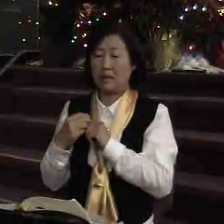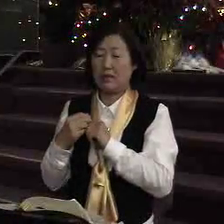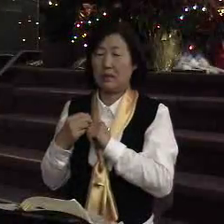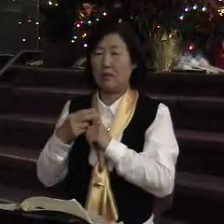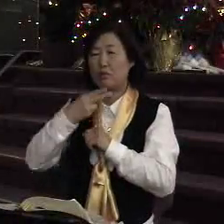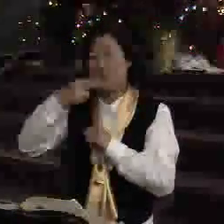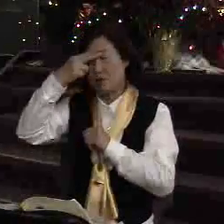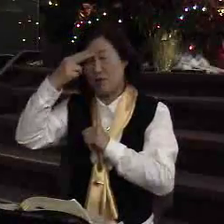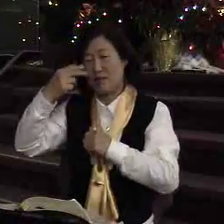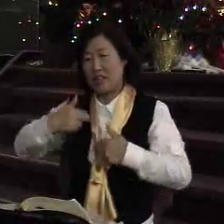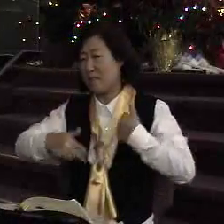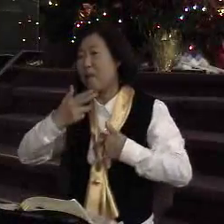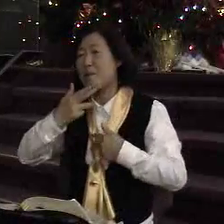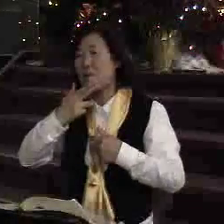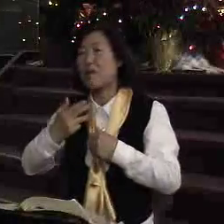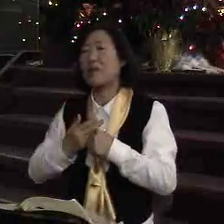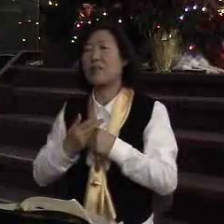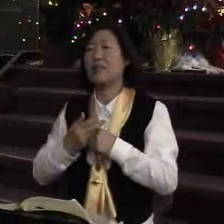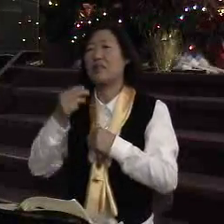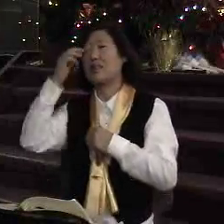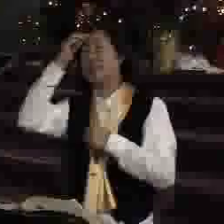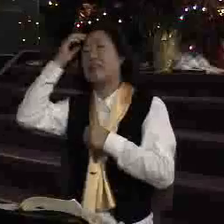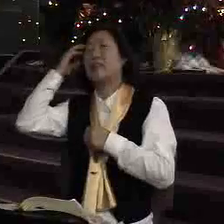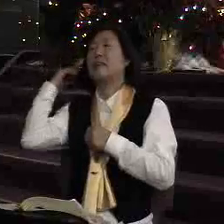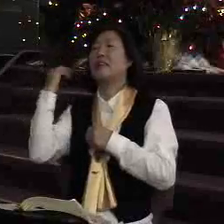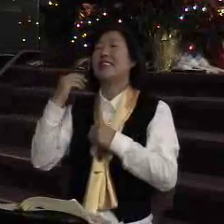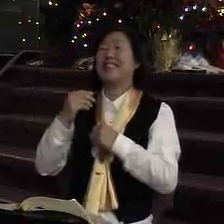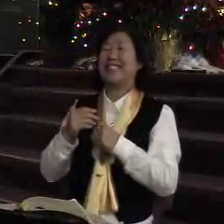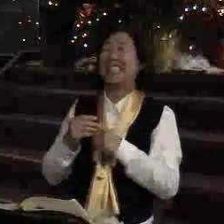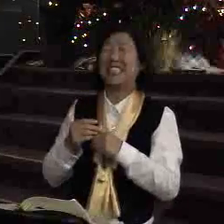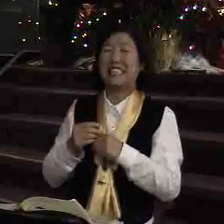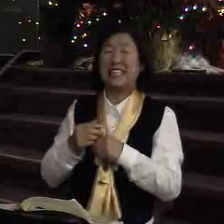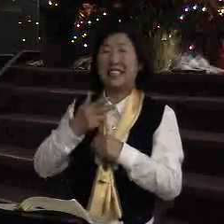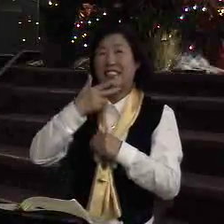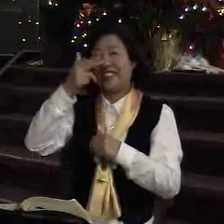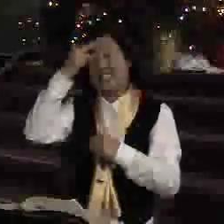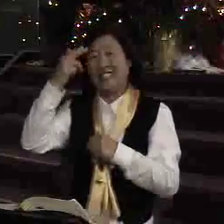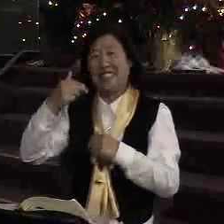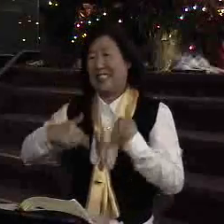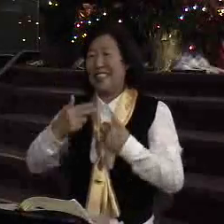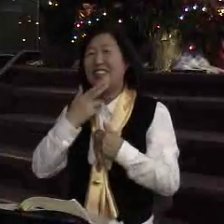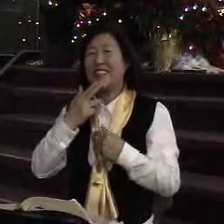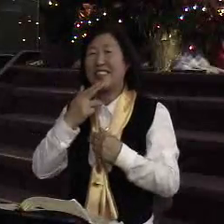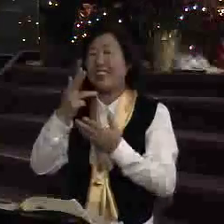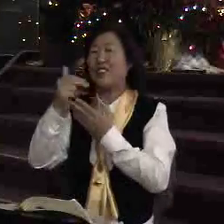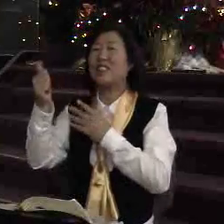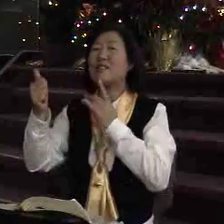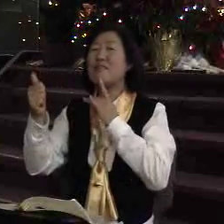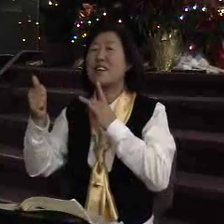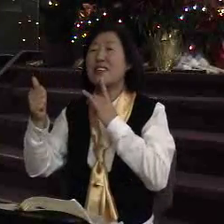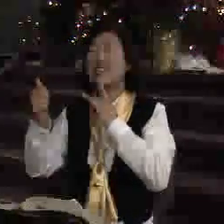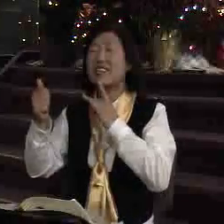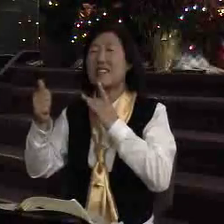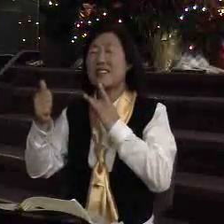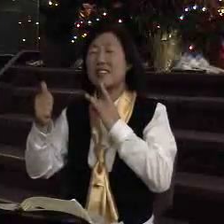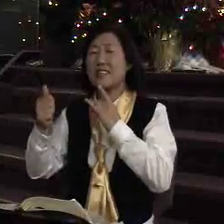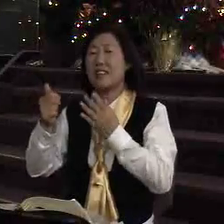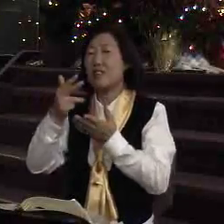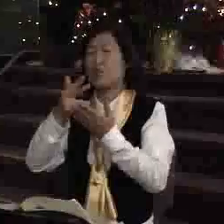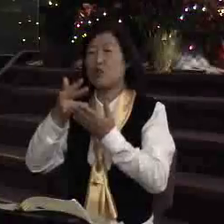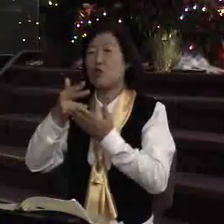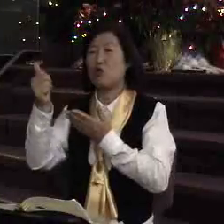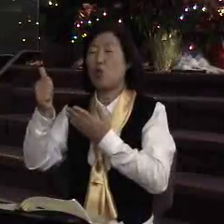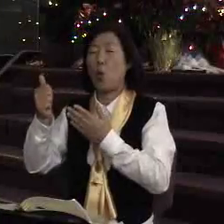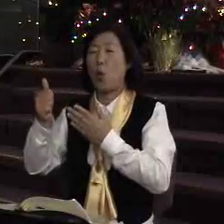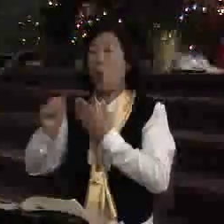있어요. 뭐 나가서 뭐 춤추는 재미가 있어요. I got nothing. 주님만은 없는데 주님 외에